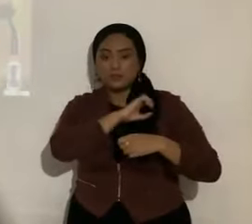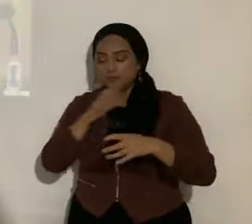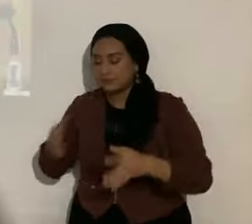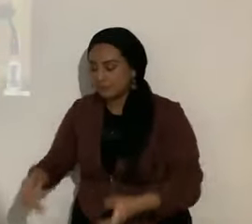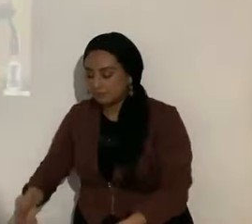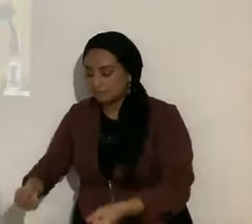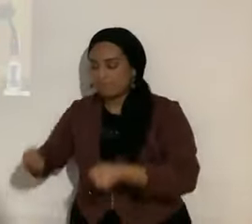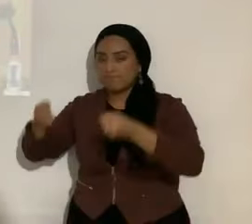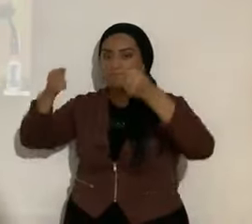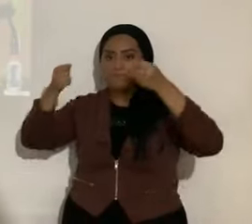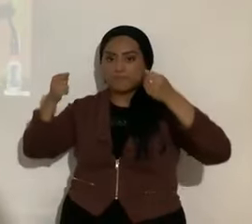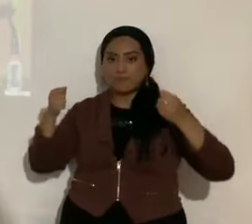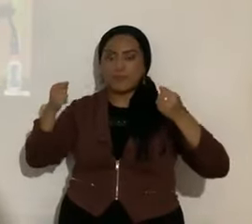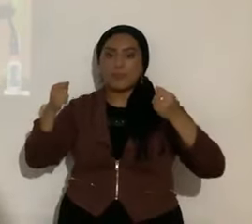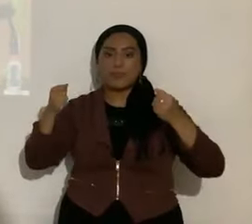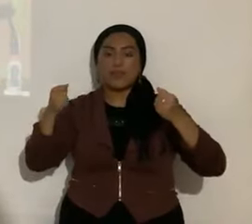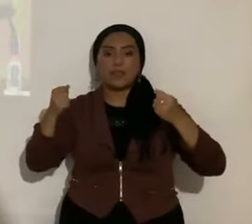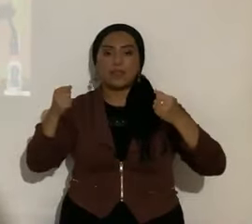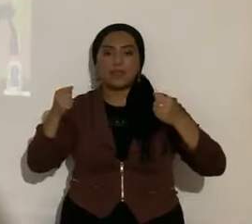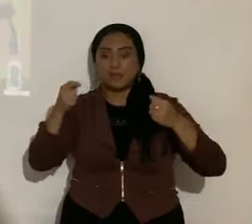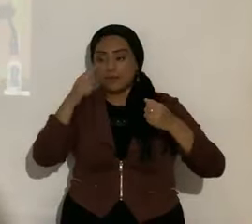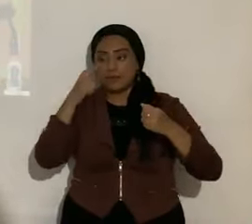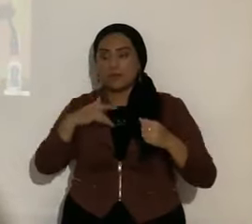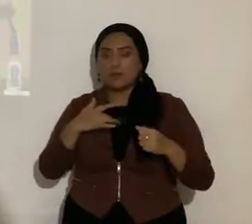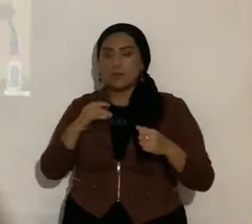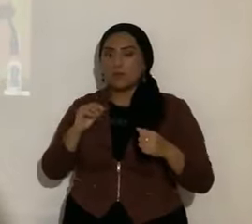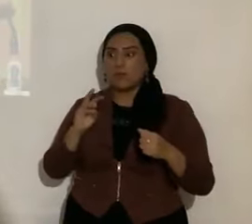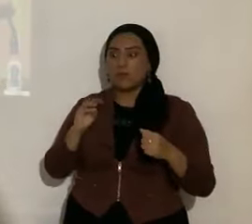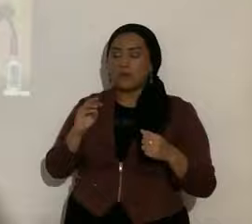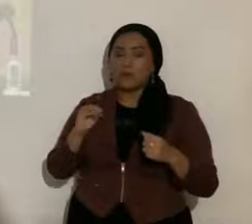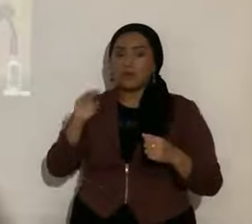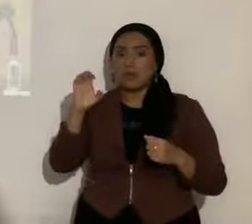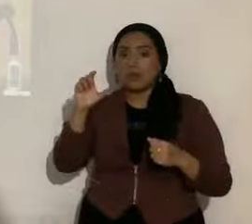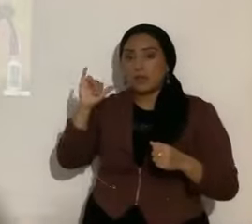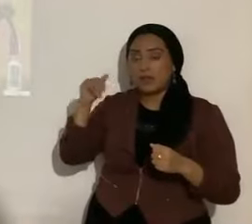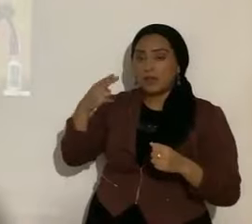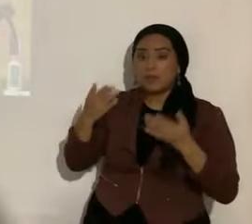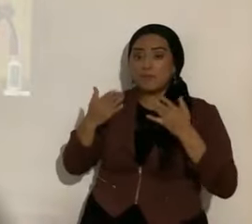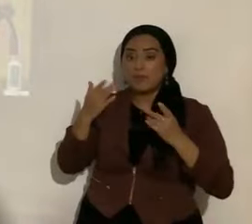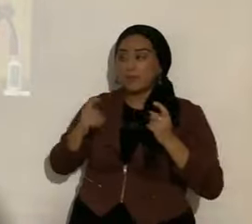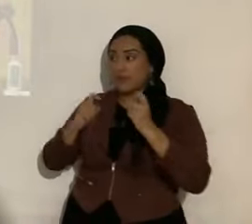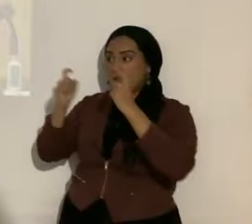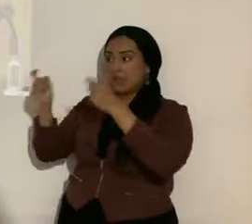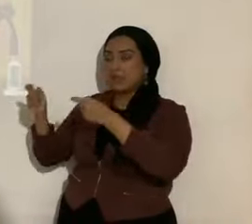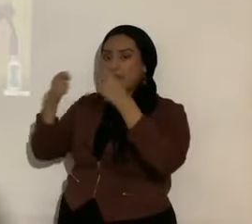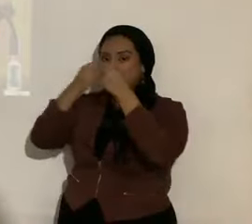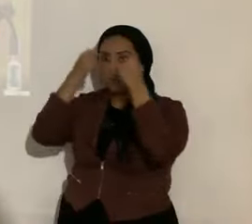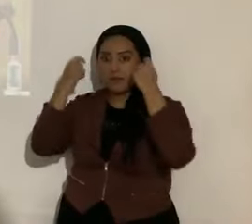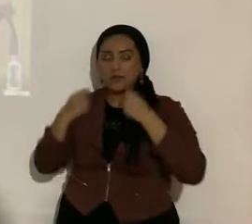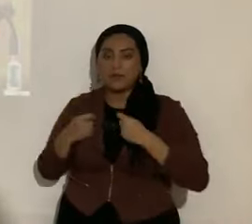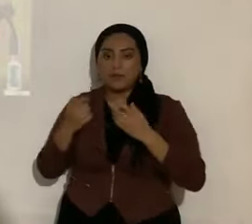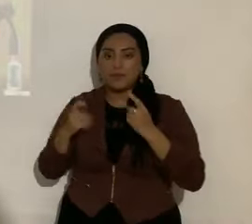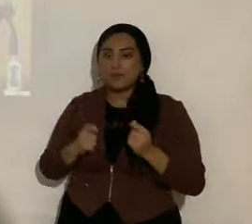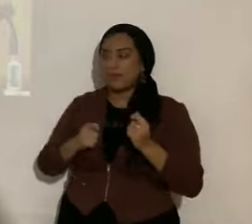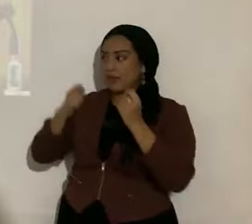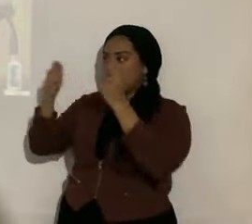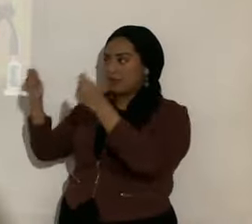caído. Por la impresión, Elías le ha de haber dado el talí a él.